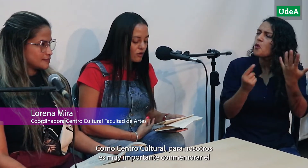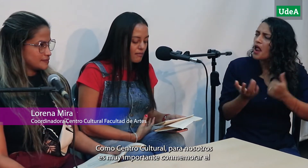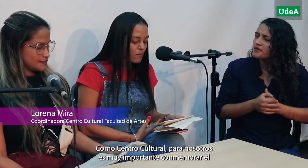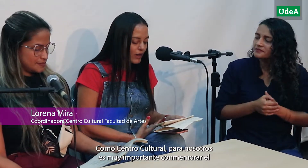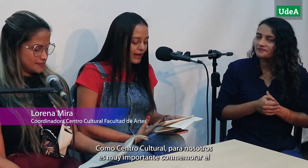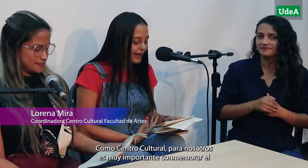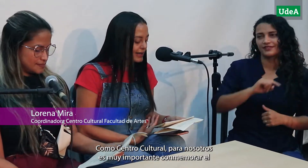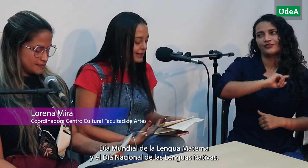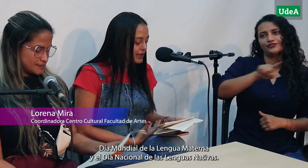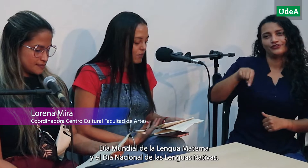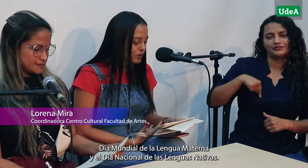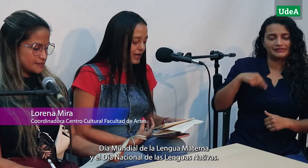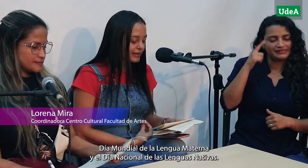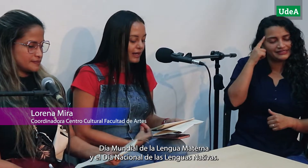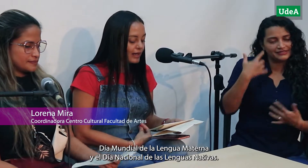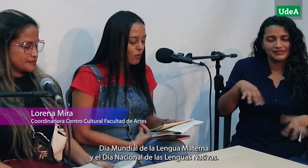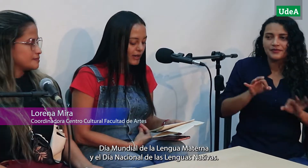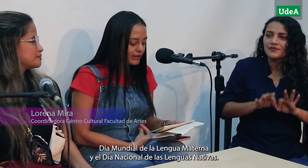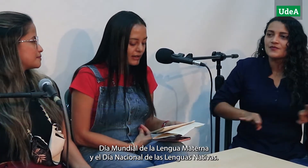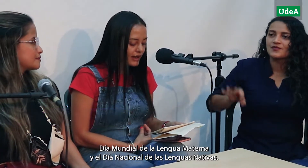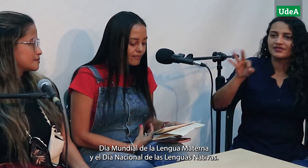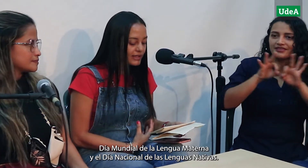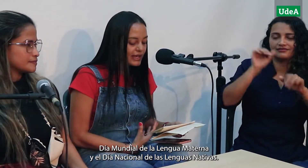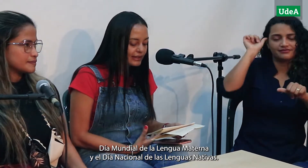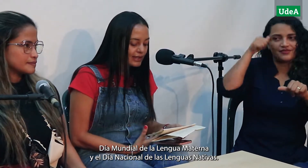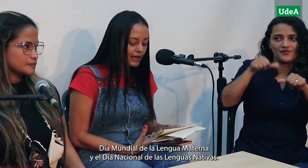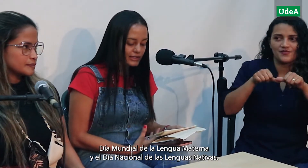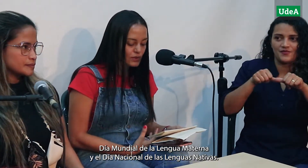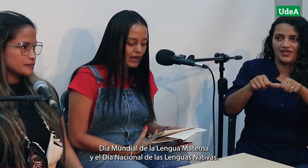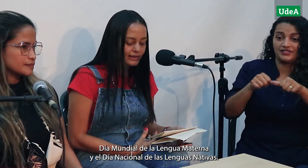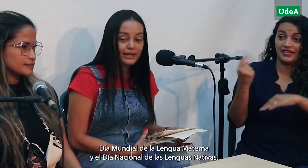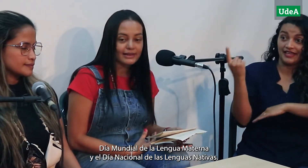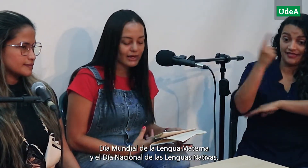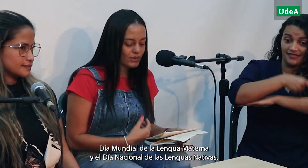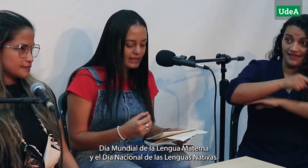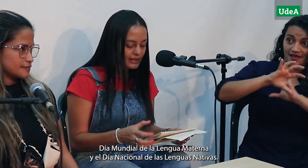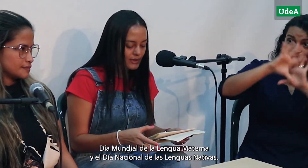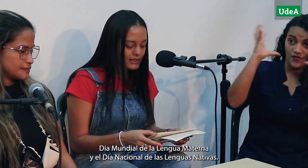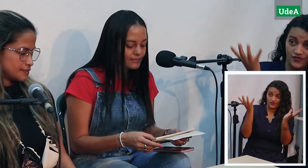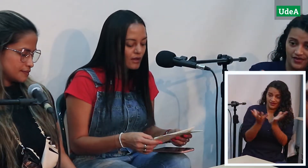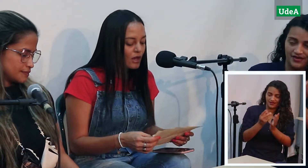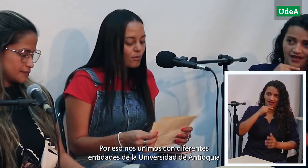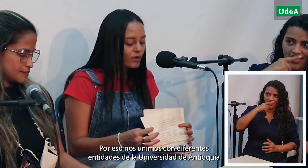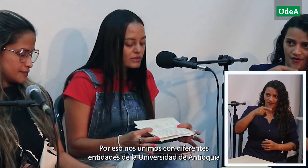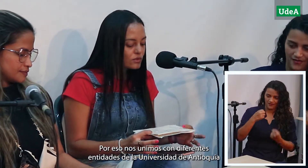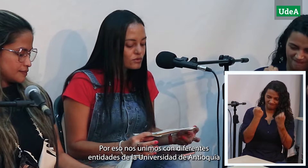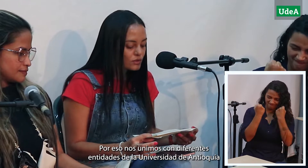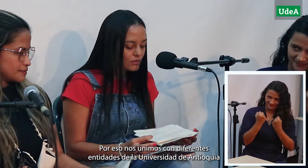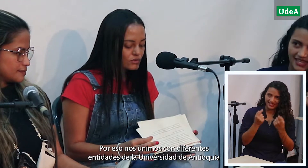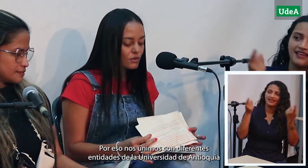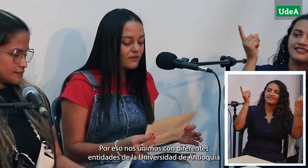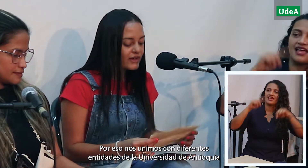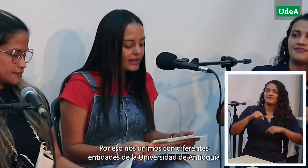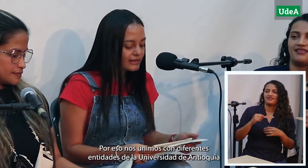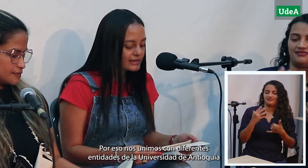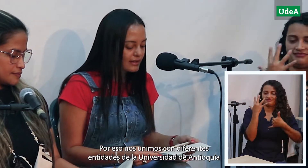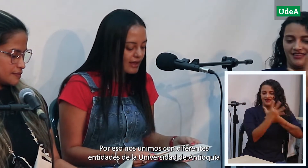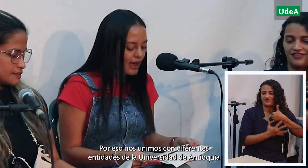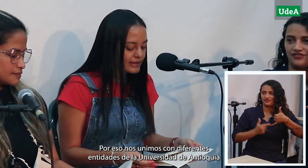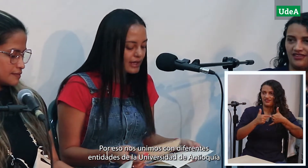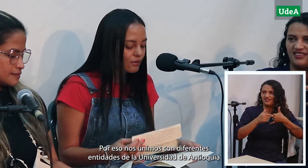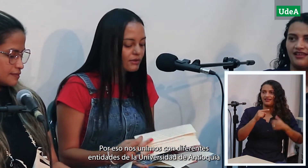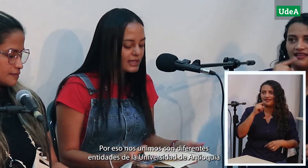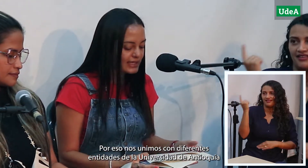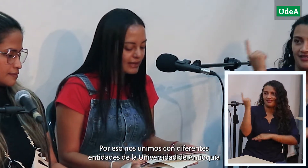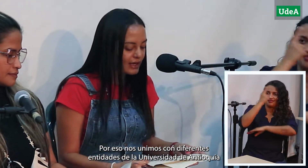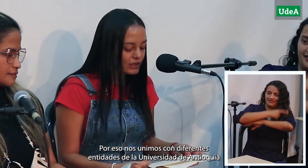importante conmemorar el Día Mundial de la Lengua Materna y el Día Nacional de las Lenguas Nativas. Por eso nos unimos con diferentes